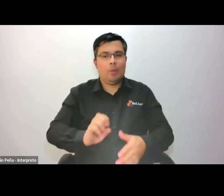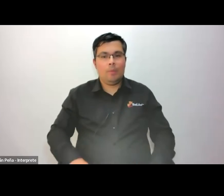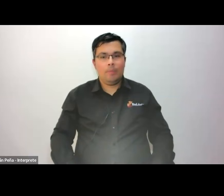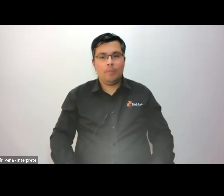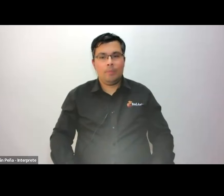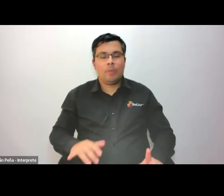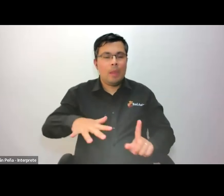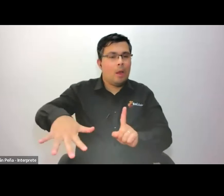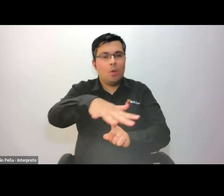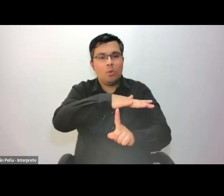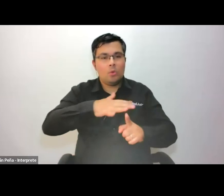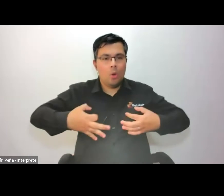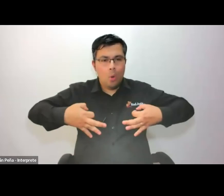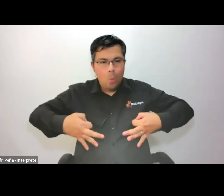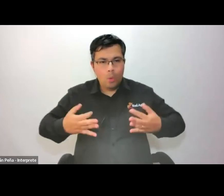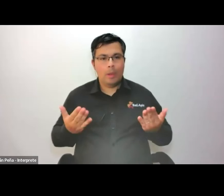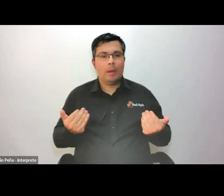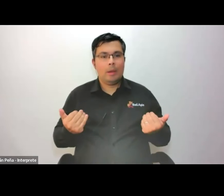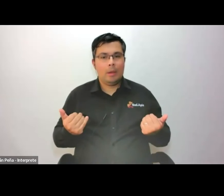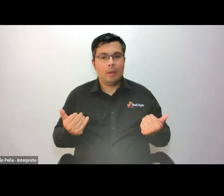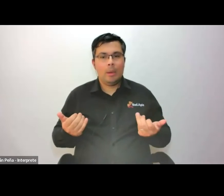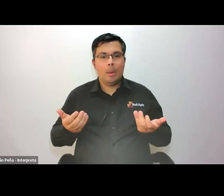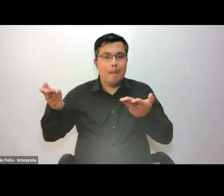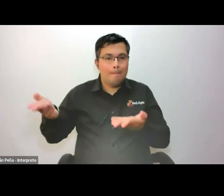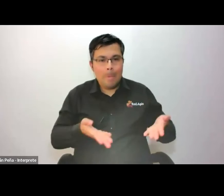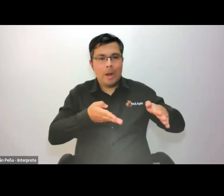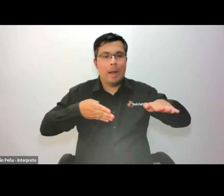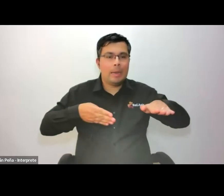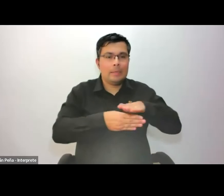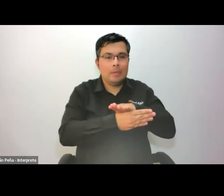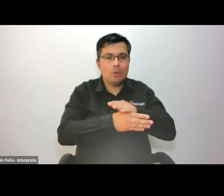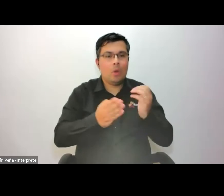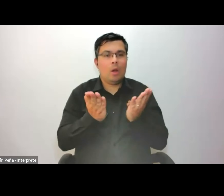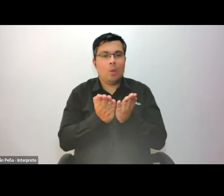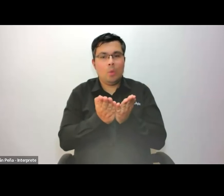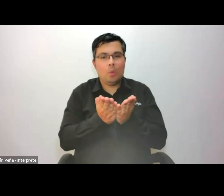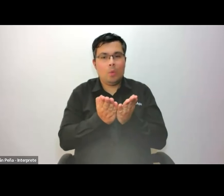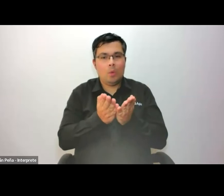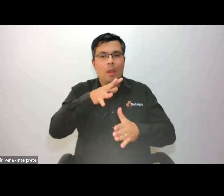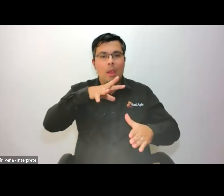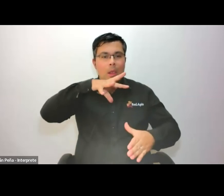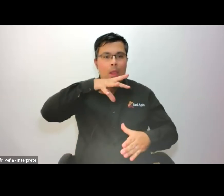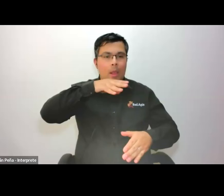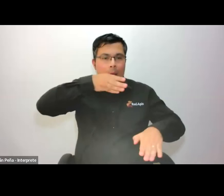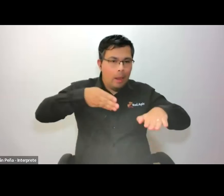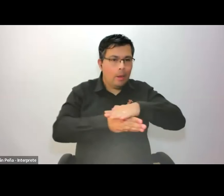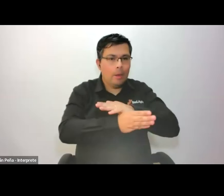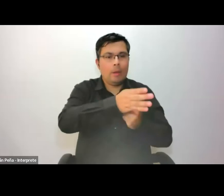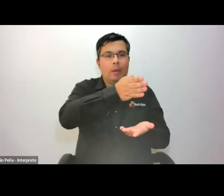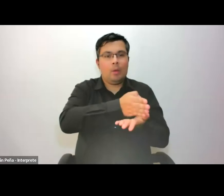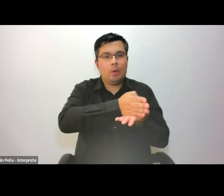el acceso de los estudiantes, de las personas con autismo a los establecimientos educacionales, las personas autistas a los establecimientos